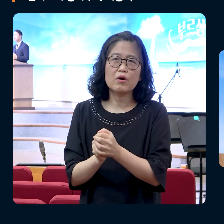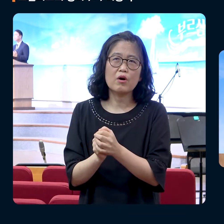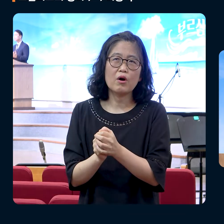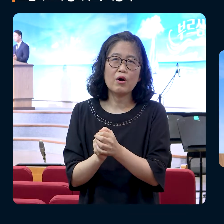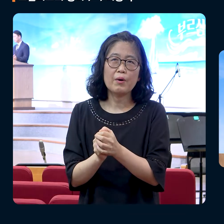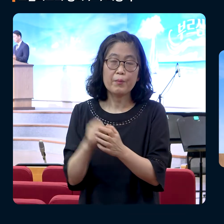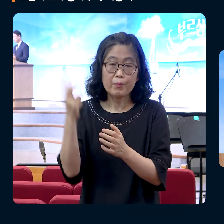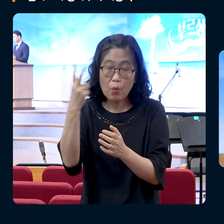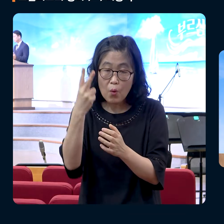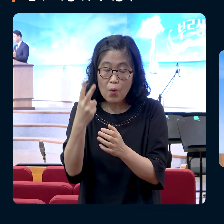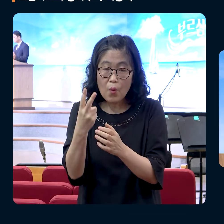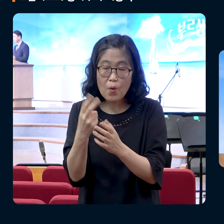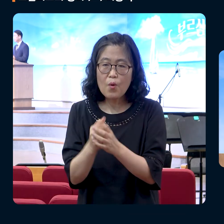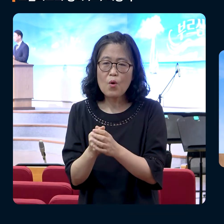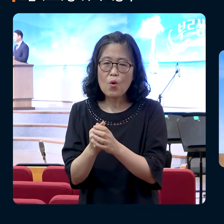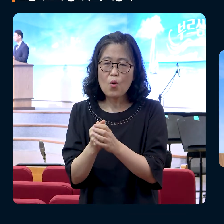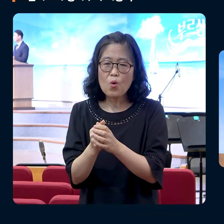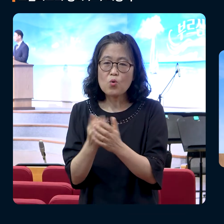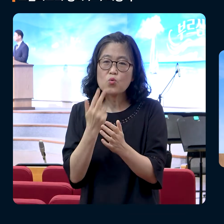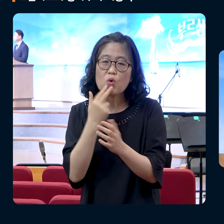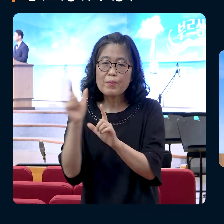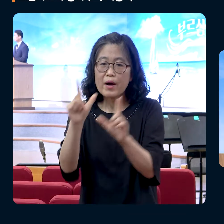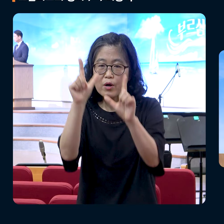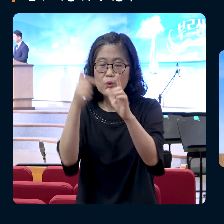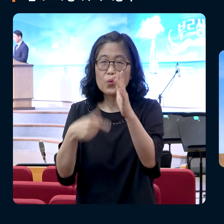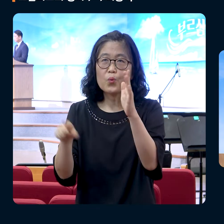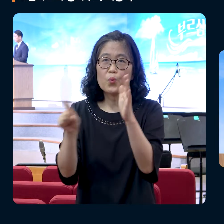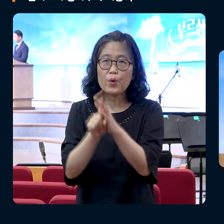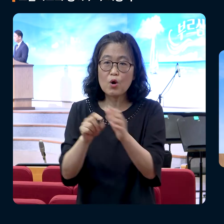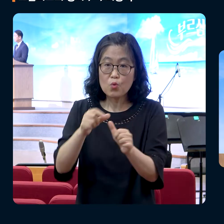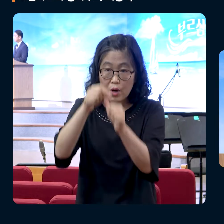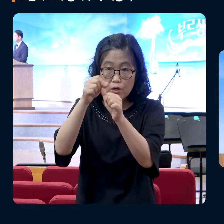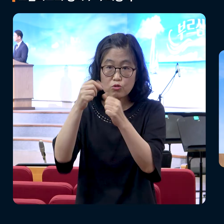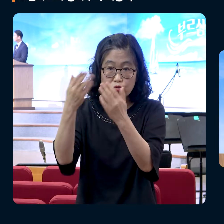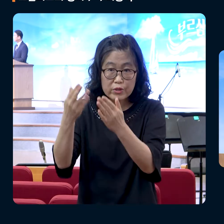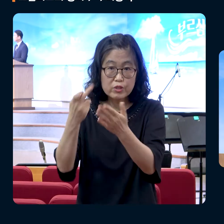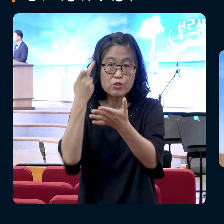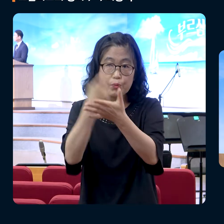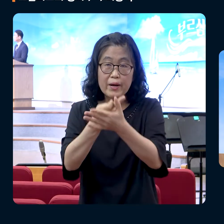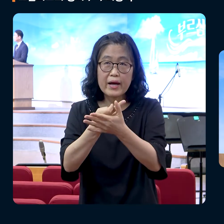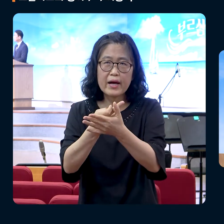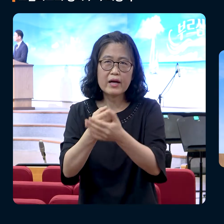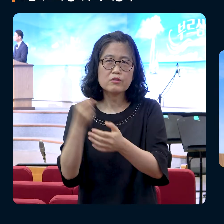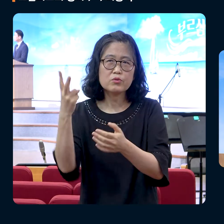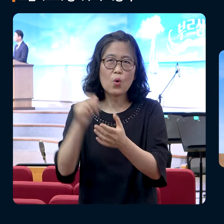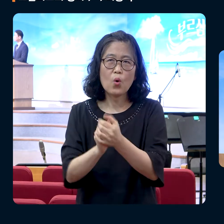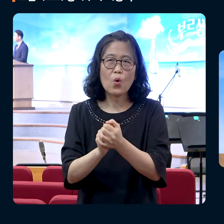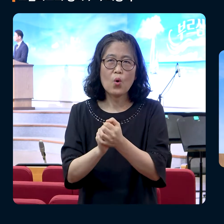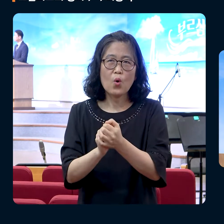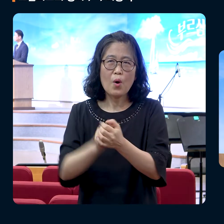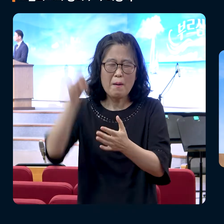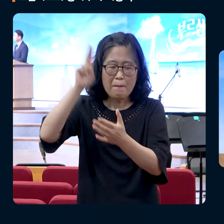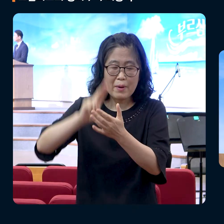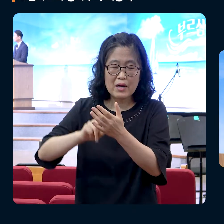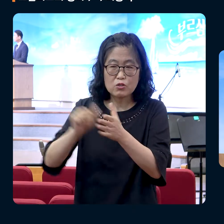다시 돌려보내려고 했던 르우벤, 요셉을 죽이기보다 이스마엘 상인에게 팔아먹자라고 했던